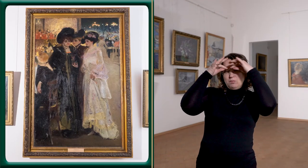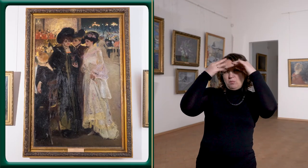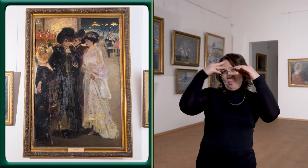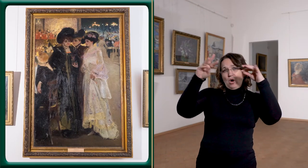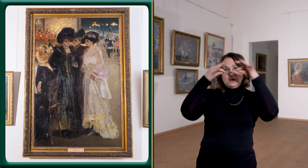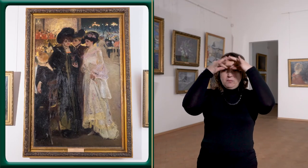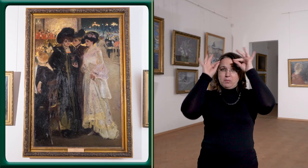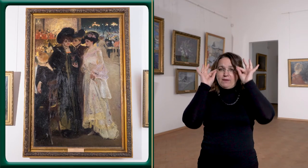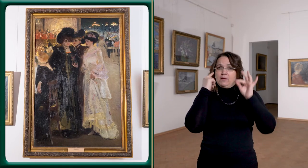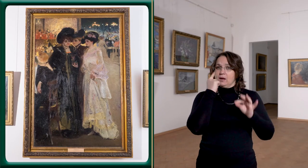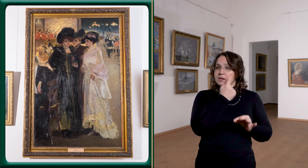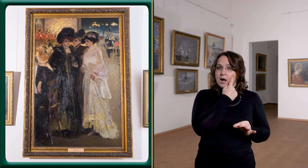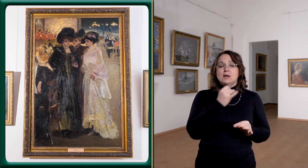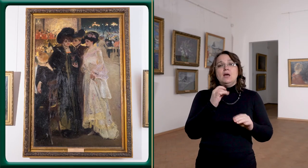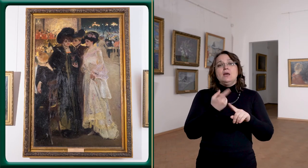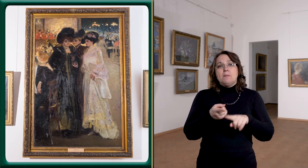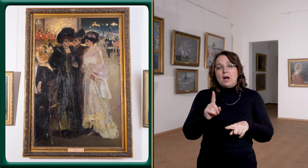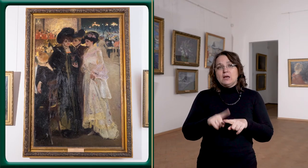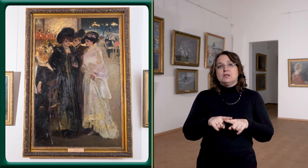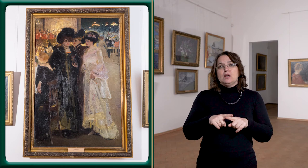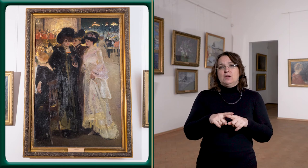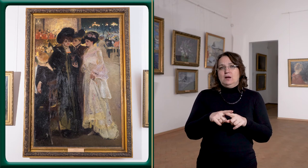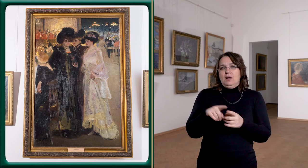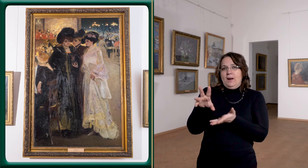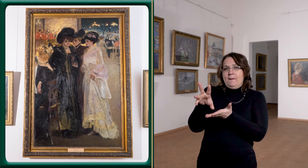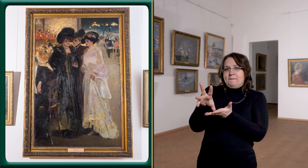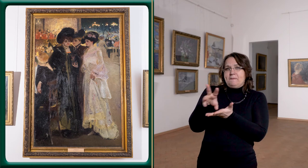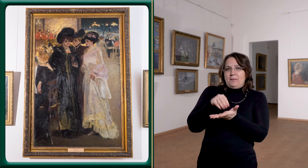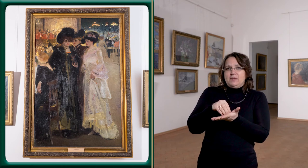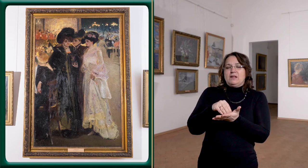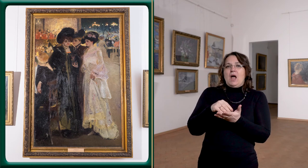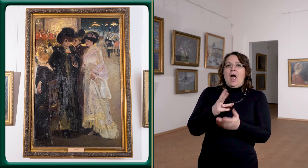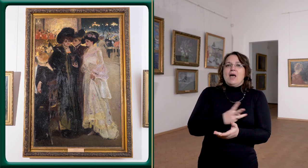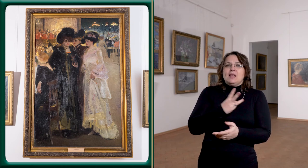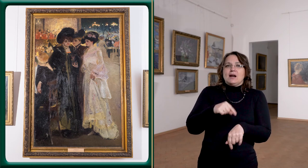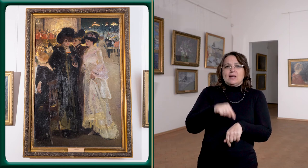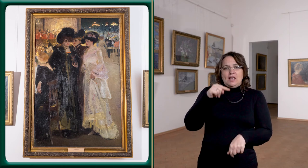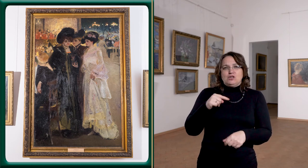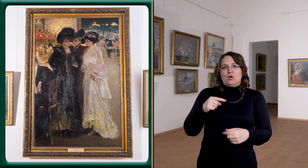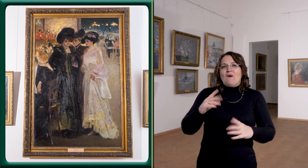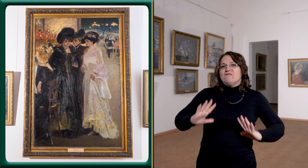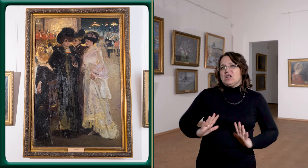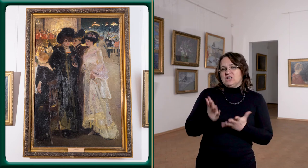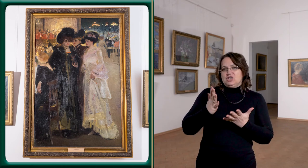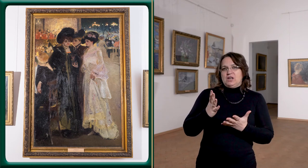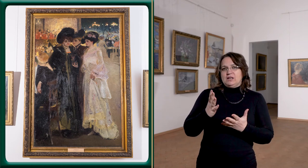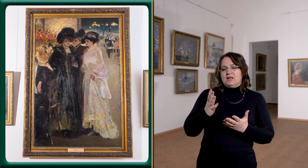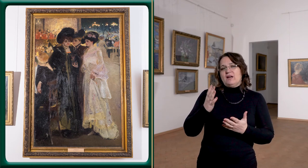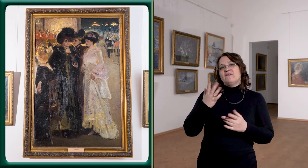энергетику восхищения и впечатления в этих трех парижских красавиц, которые на секунду остановились и что-то обсуждают.